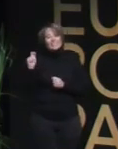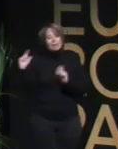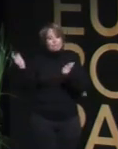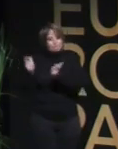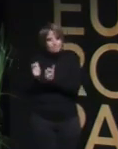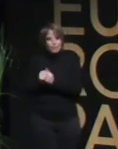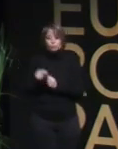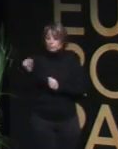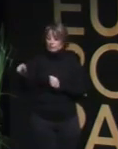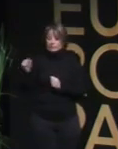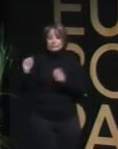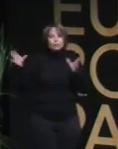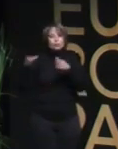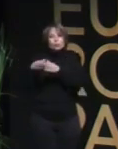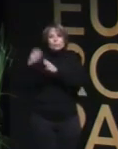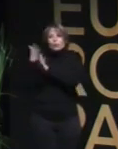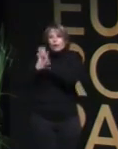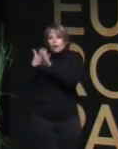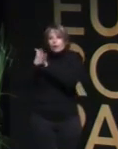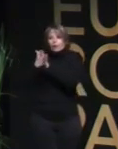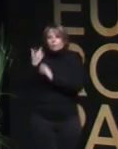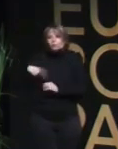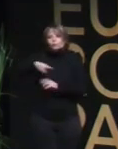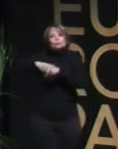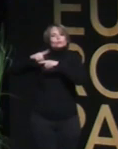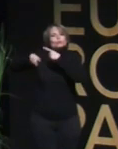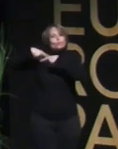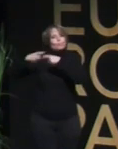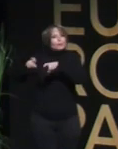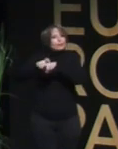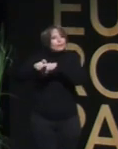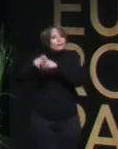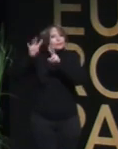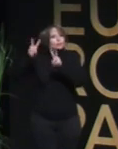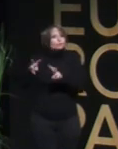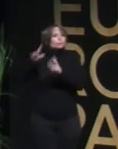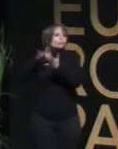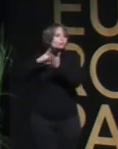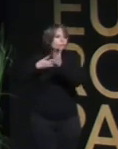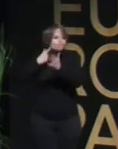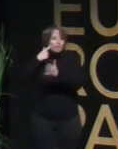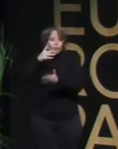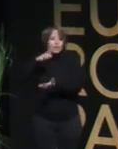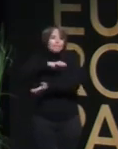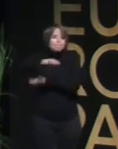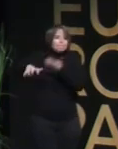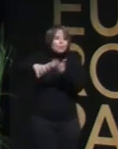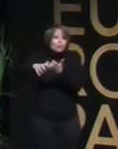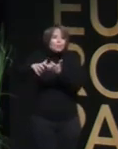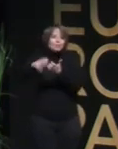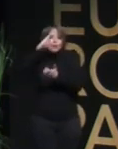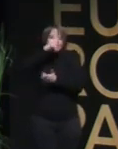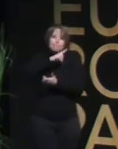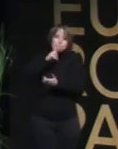hecho, estas suelen ser, vamos a hablar cómo son algunos de los tipos de familias que nos encontramos que se empieza a desarrollar más la violencia filioparental, que es muy